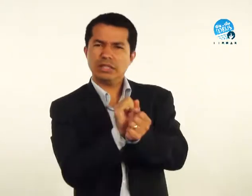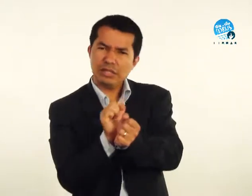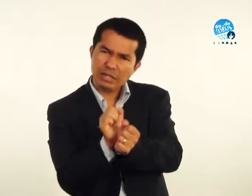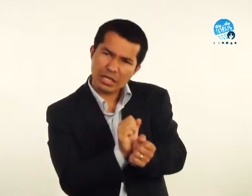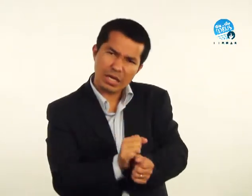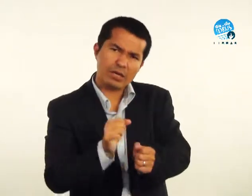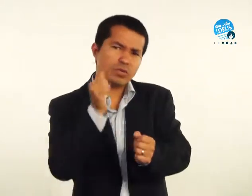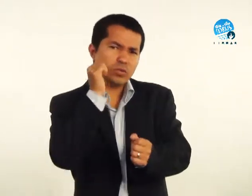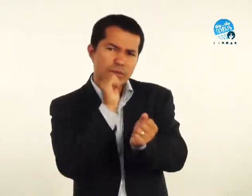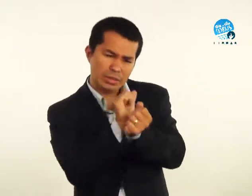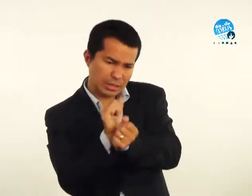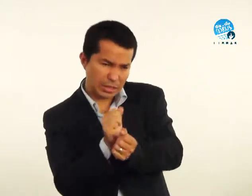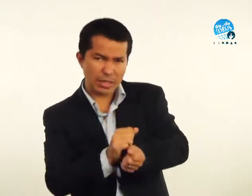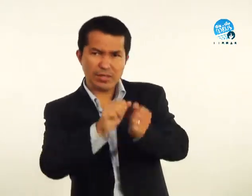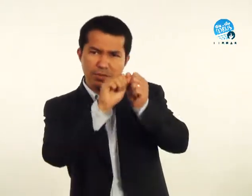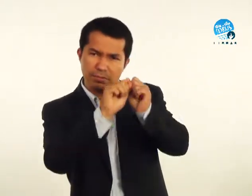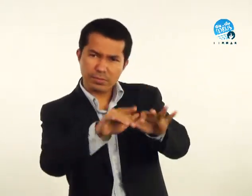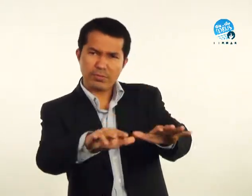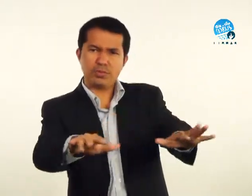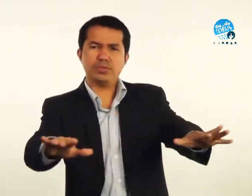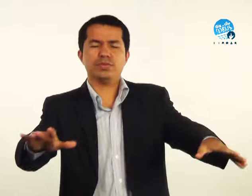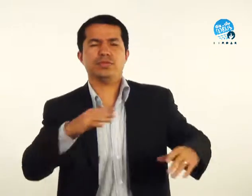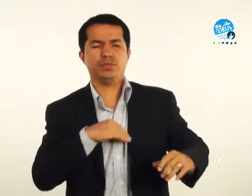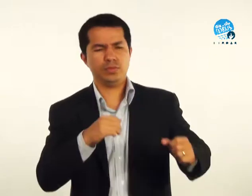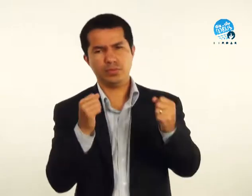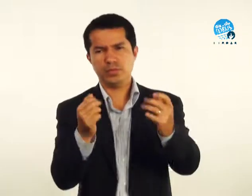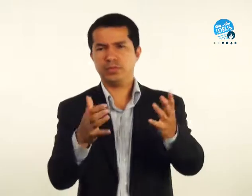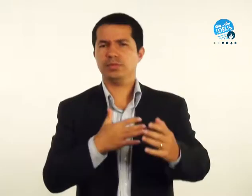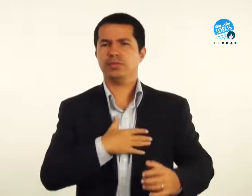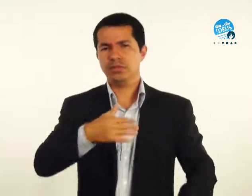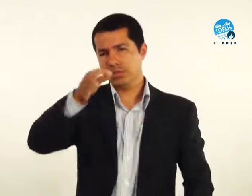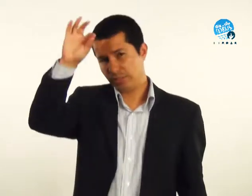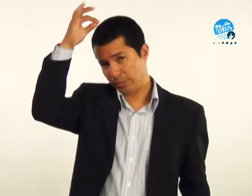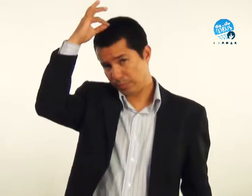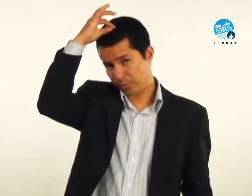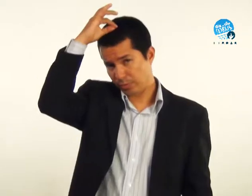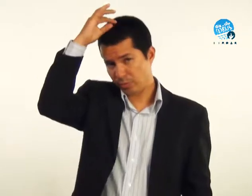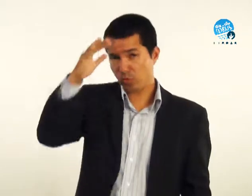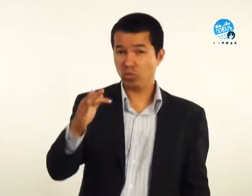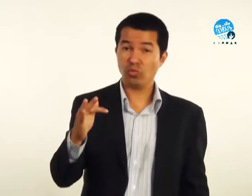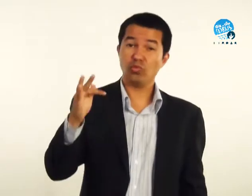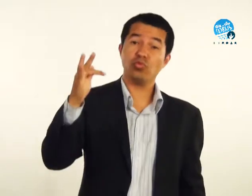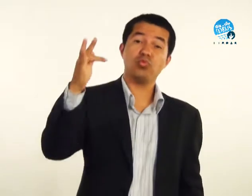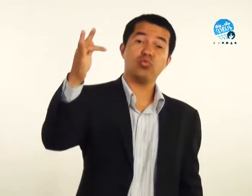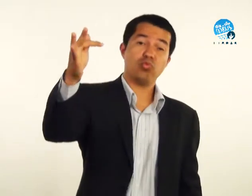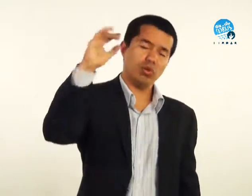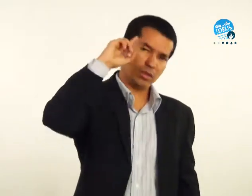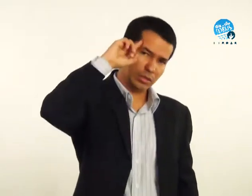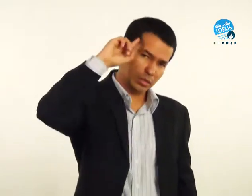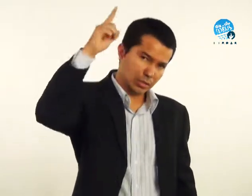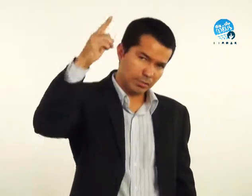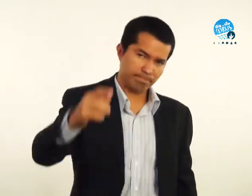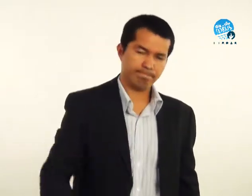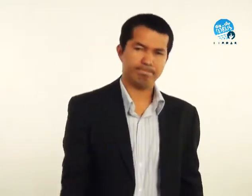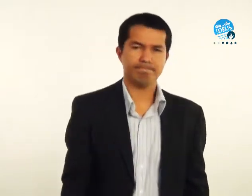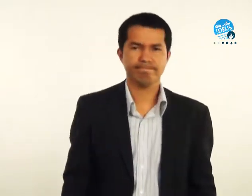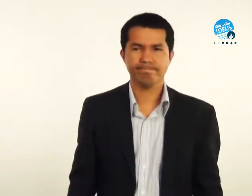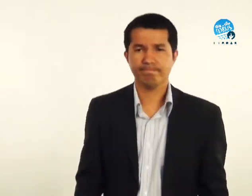os escravos e as escravas eu derramarei o meu espírito naqueles dias. Deus queria